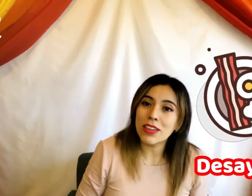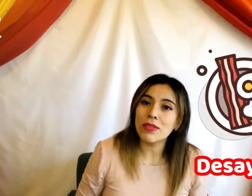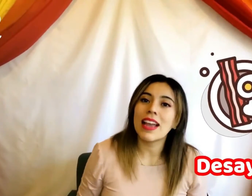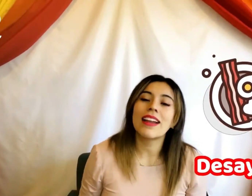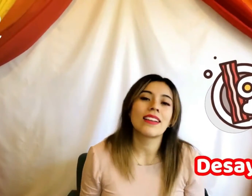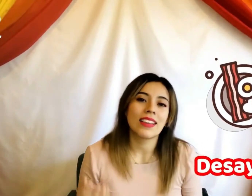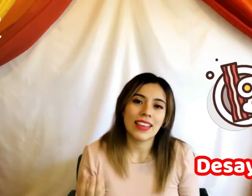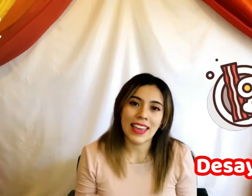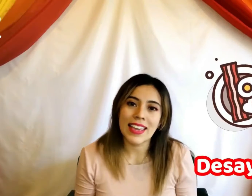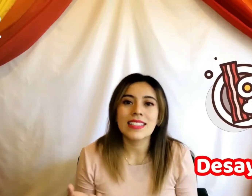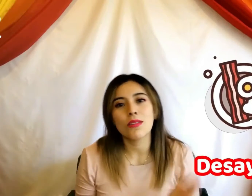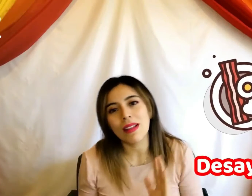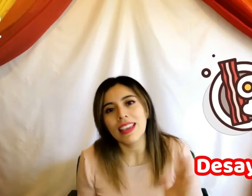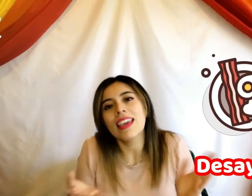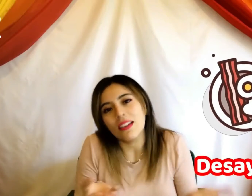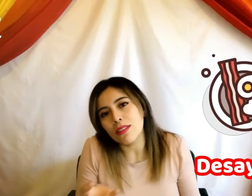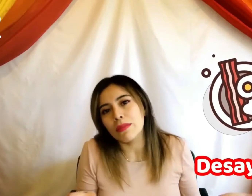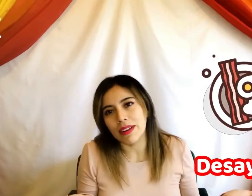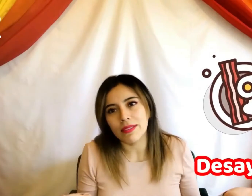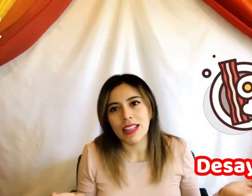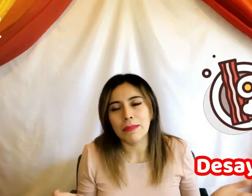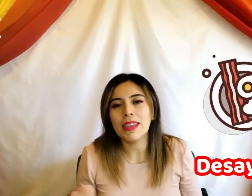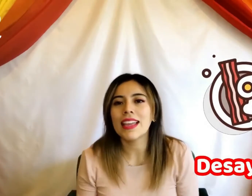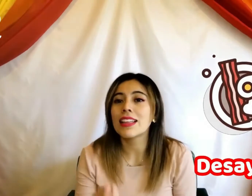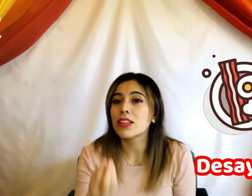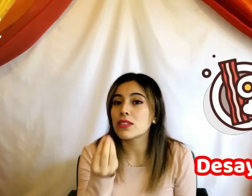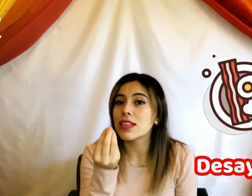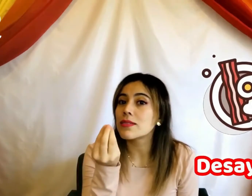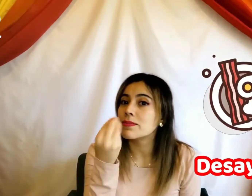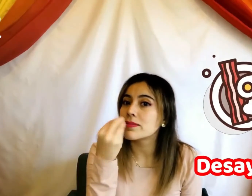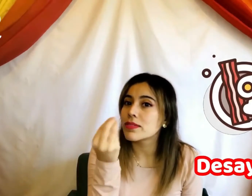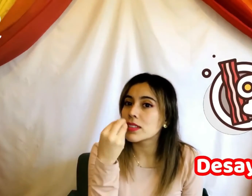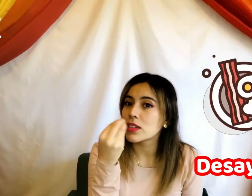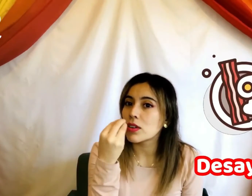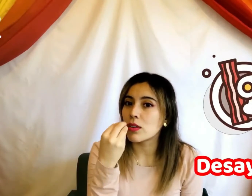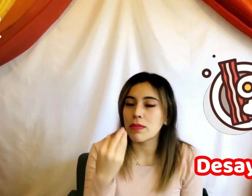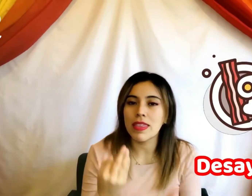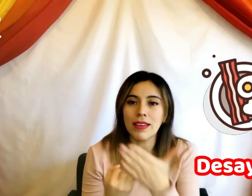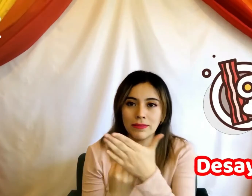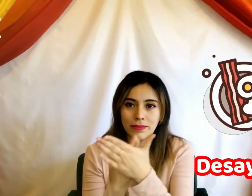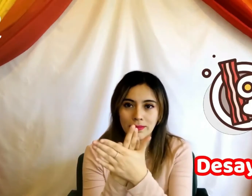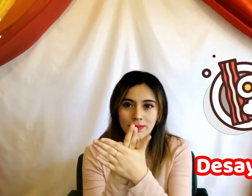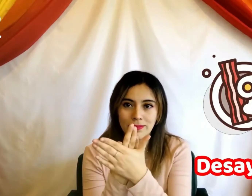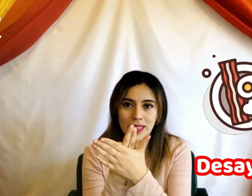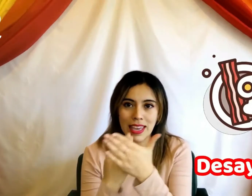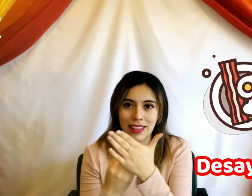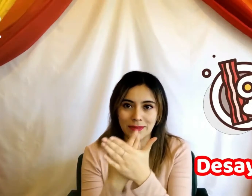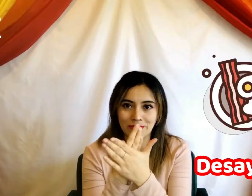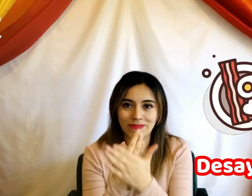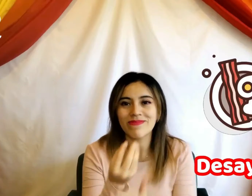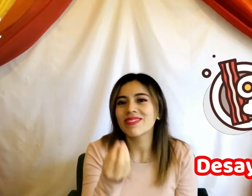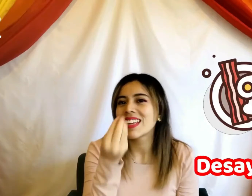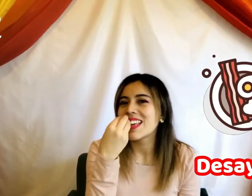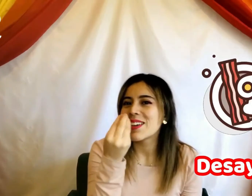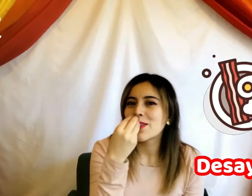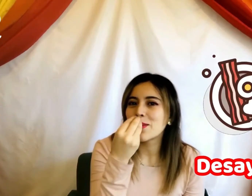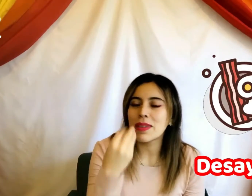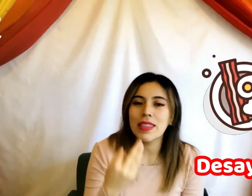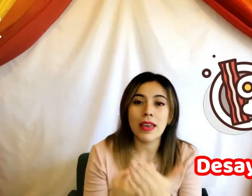Desayunar, que es igual que comer en la mañana, entonces comida mañana. Comida